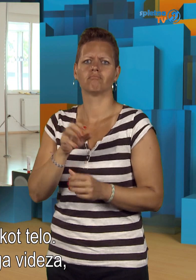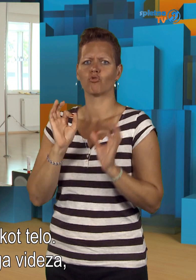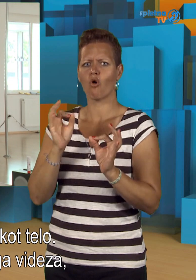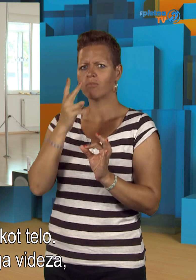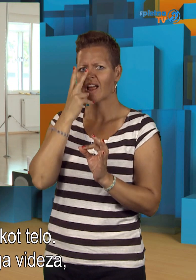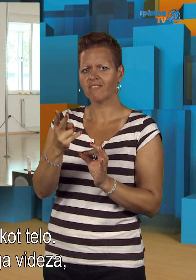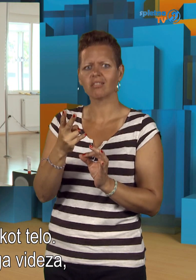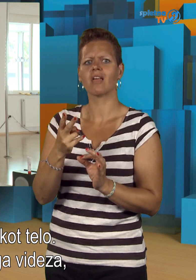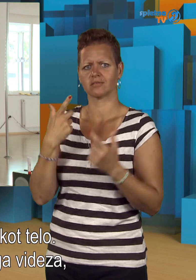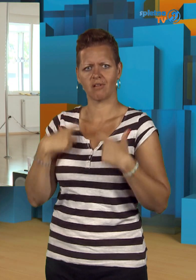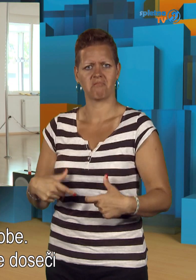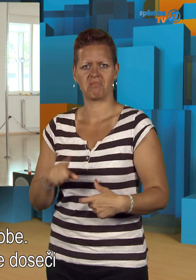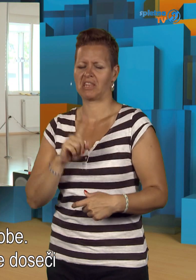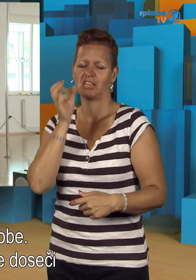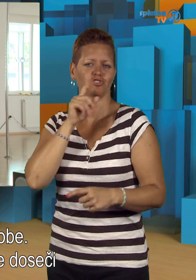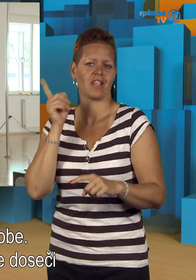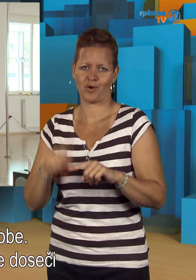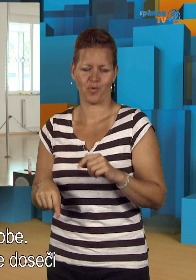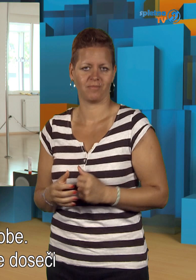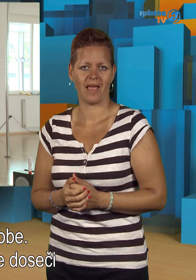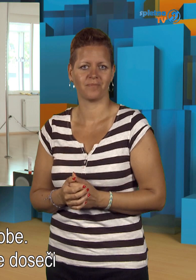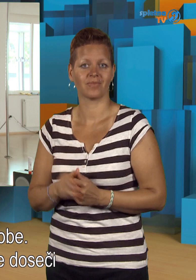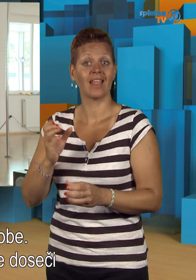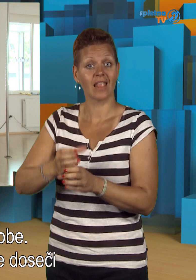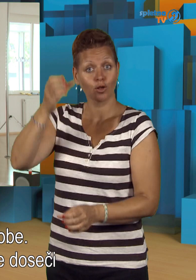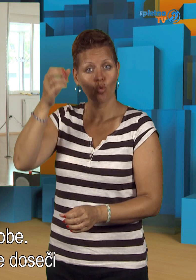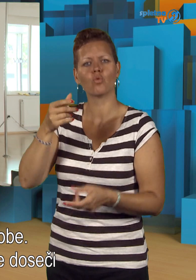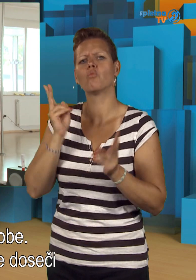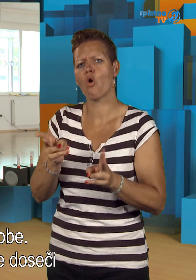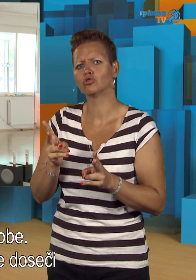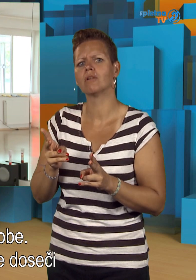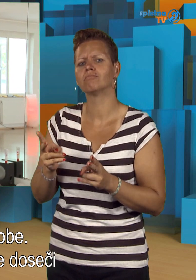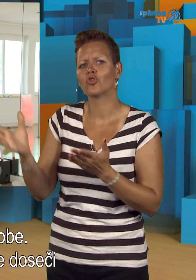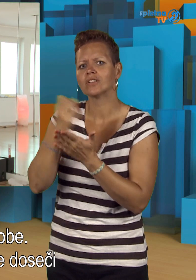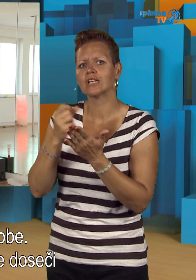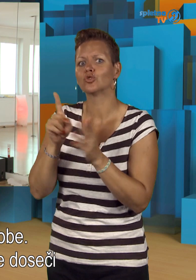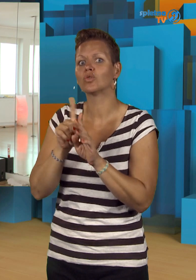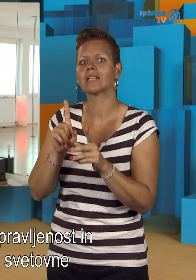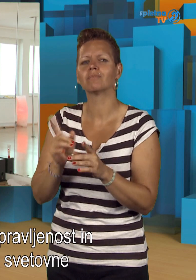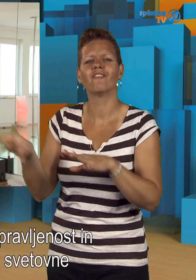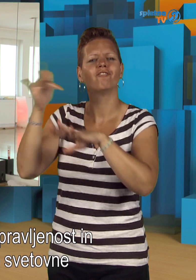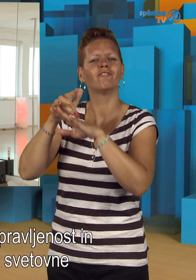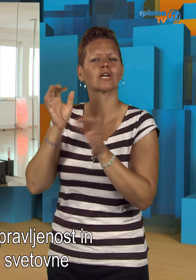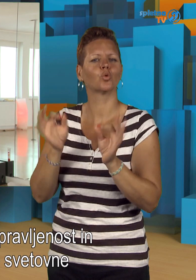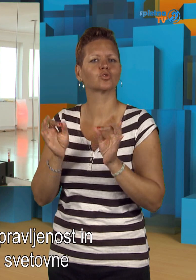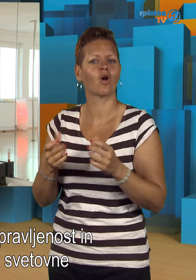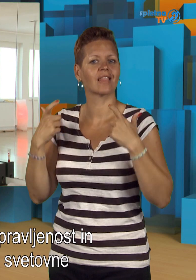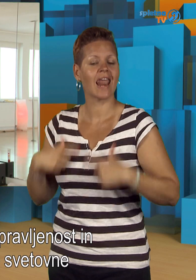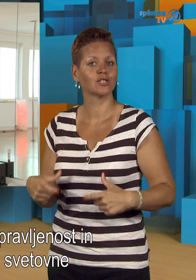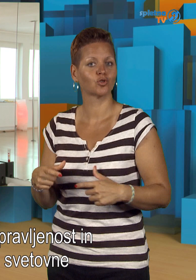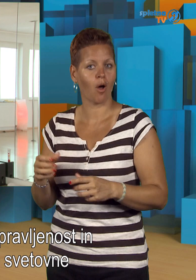Če so zato še dobrega videza, s tem ni nič narobe. Na drogu je mogoče doseči tudi vrhunsko